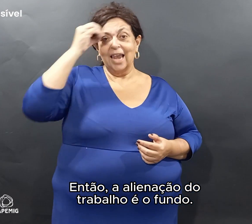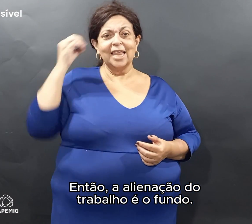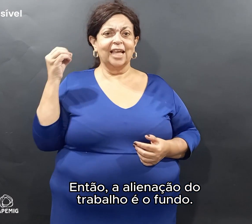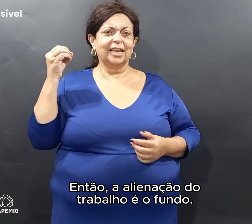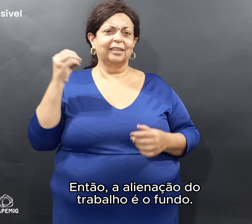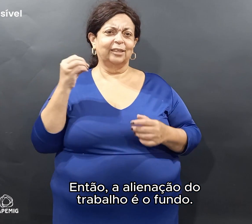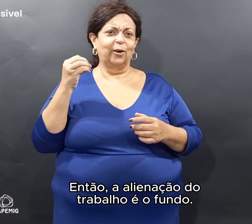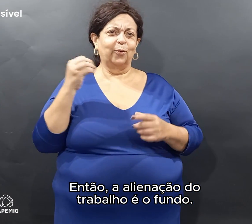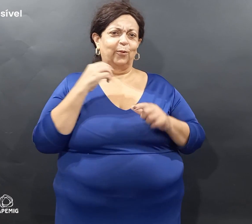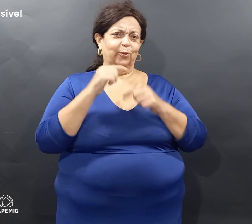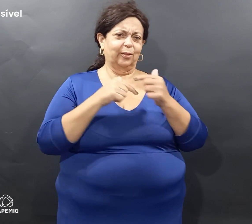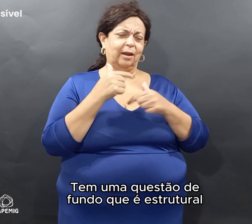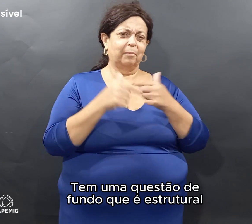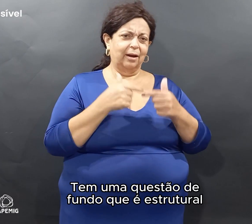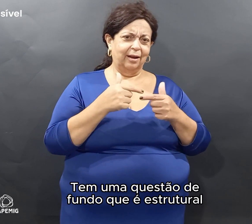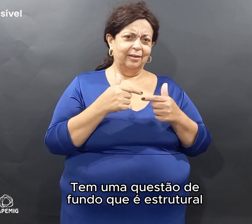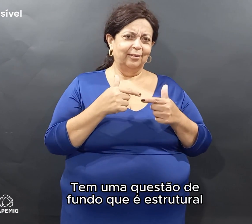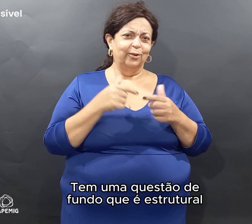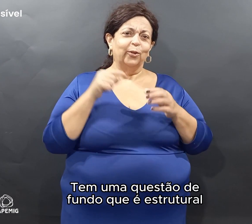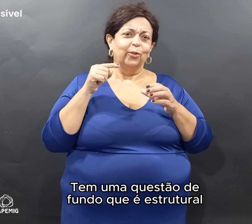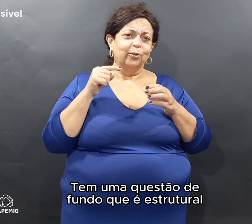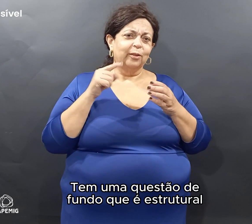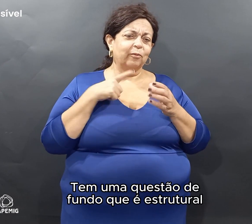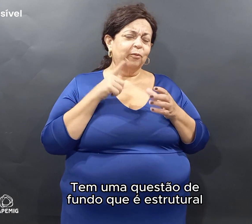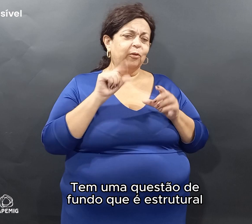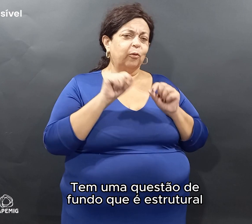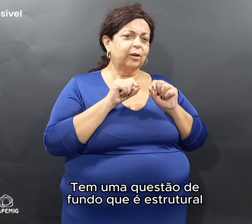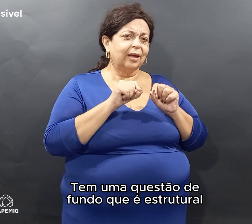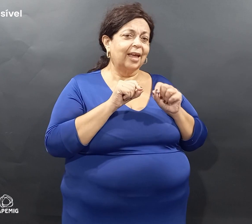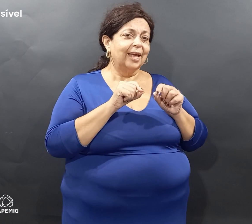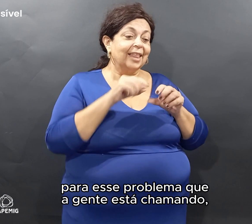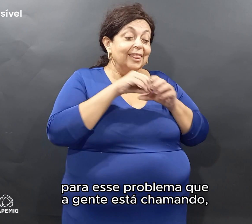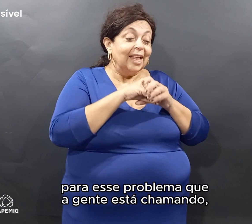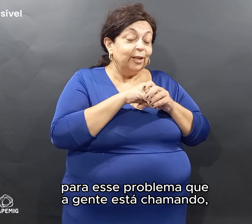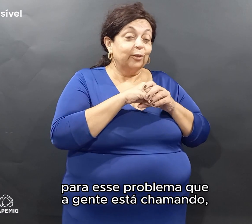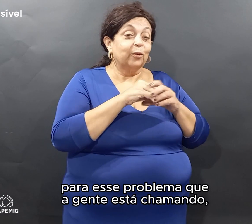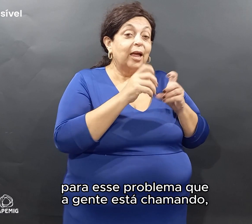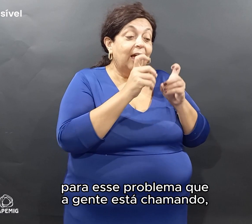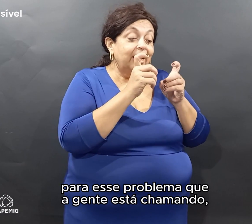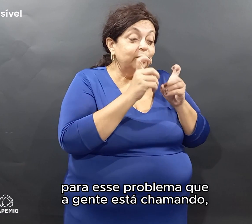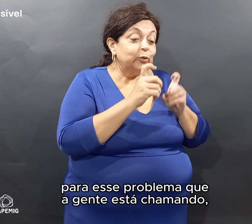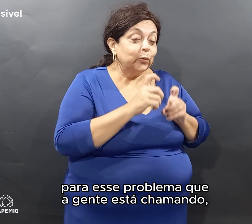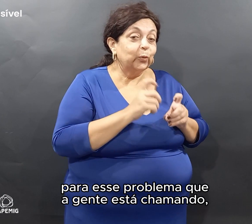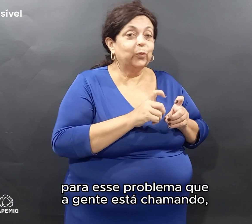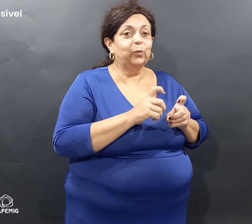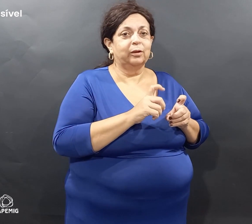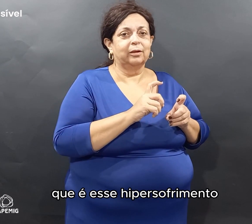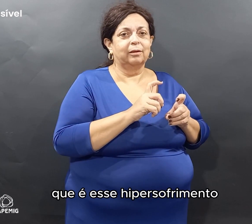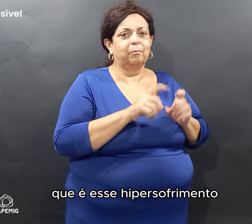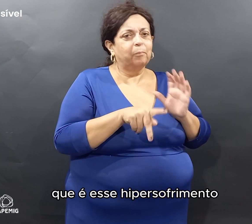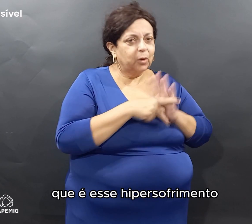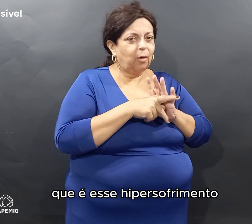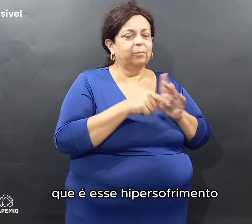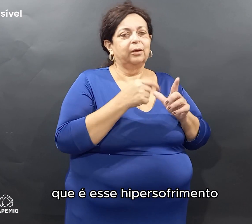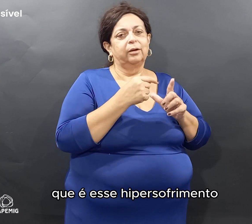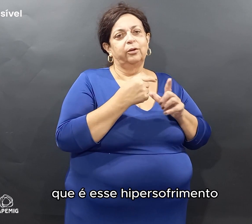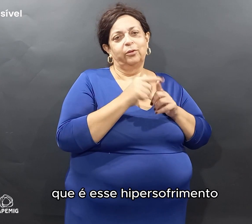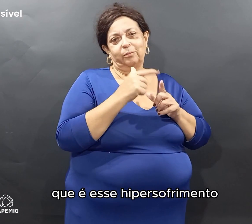o fundo, tem uma questão de fundo que é estrutural para esse problema que a gente está chamando, que é